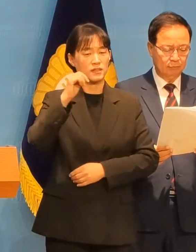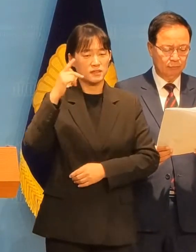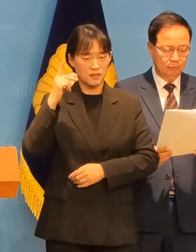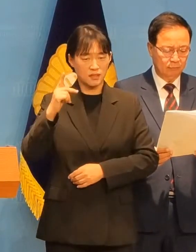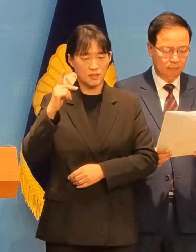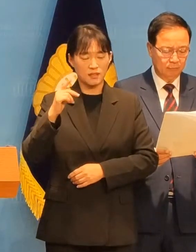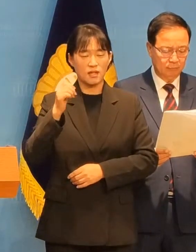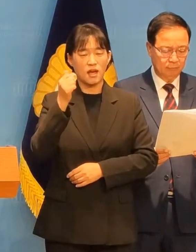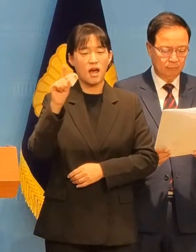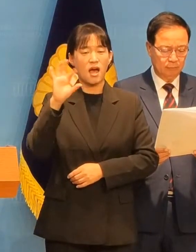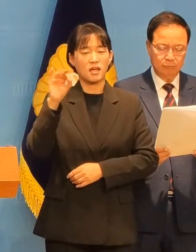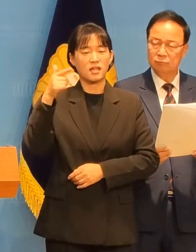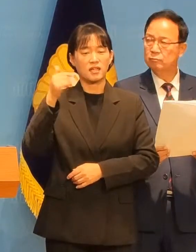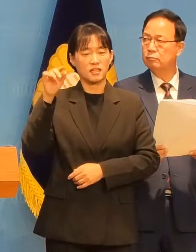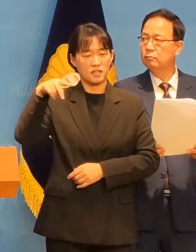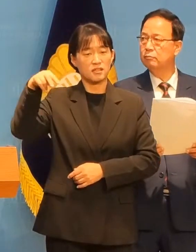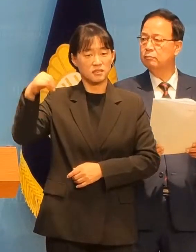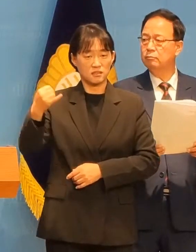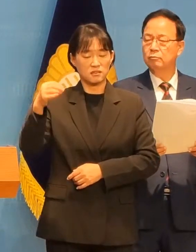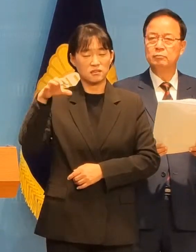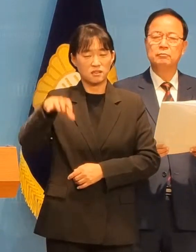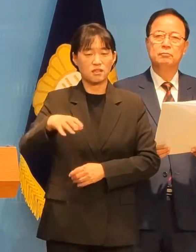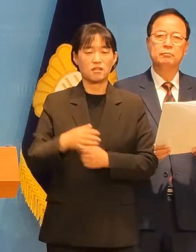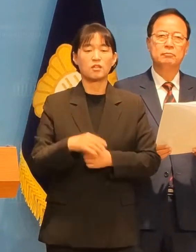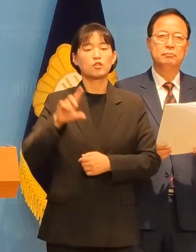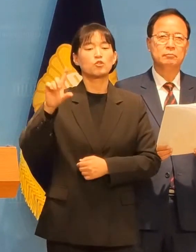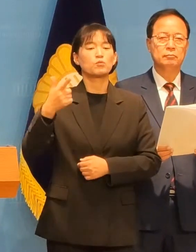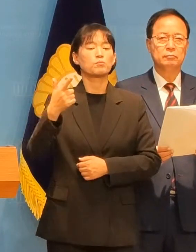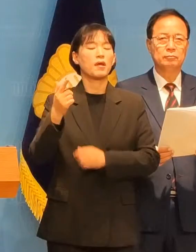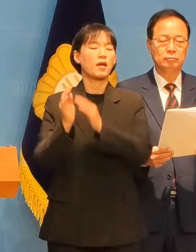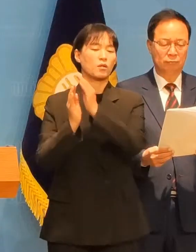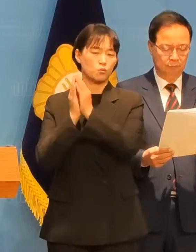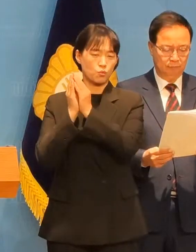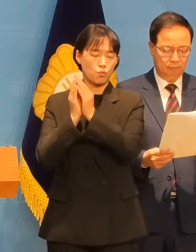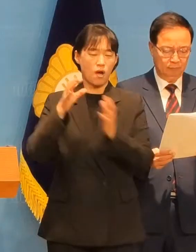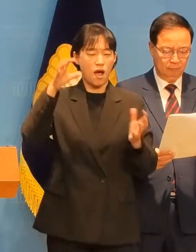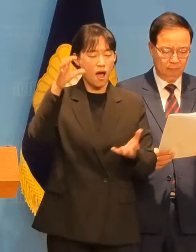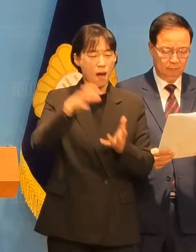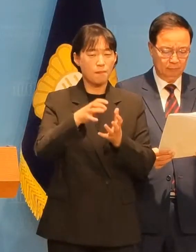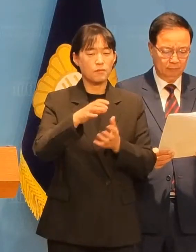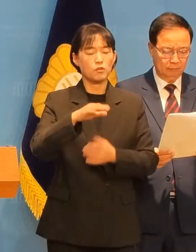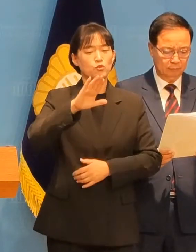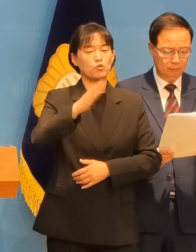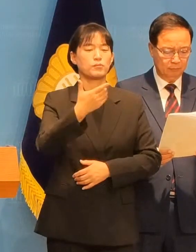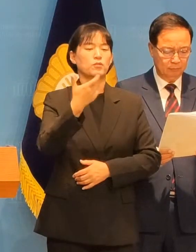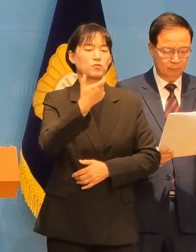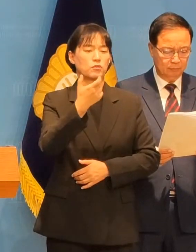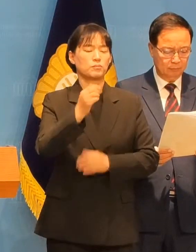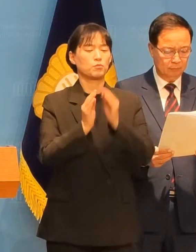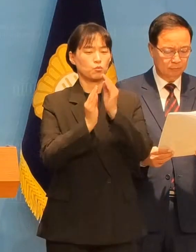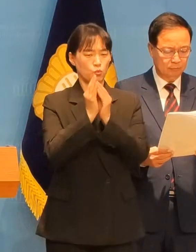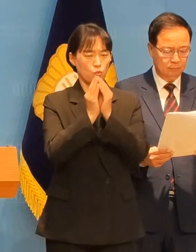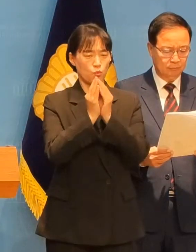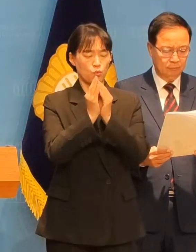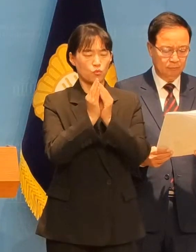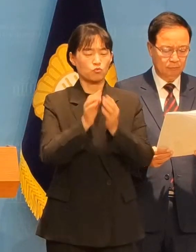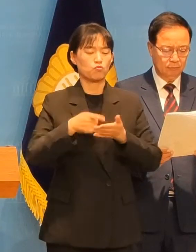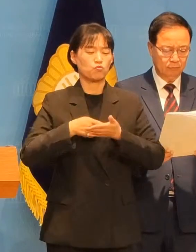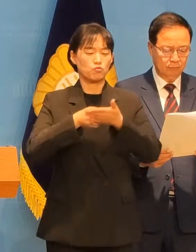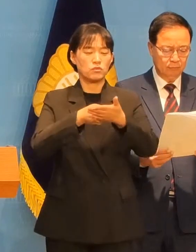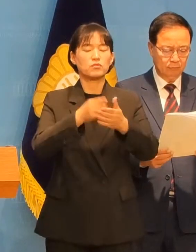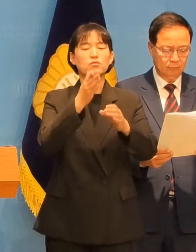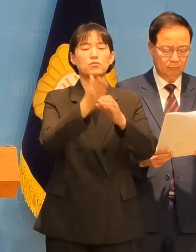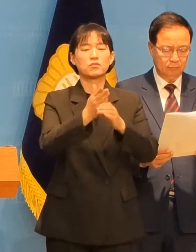하이닉스가 원산면 일대에 600조 원, 도합 960조 원 규모로 추진 중인